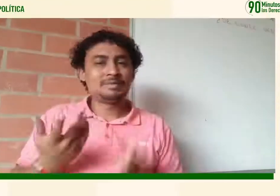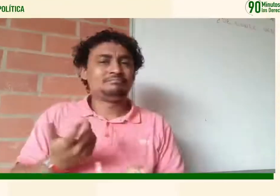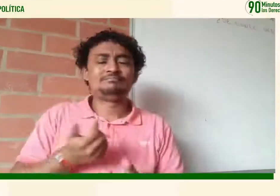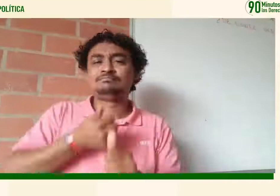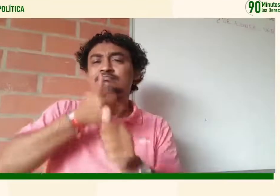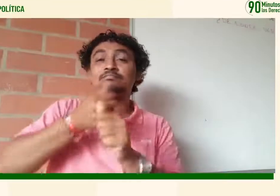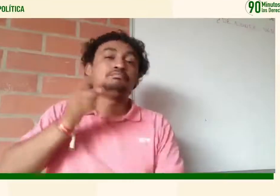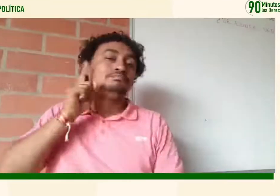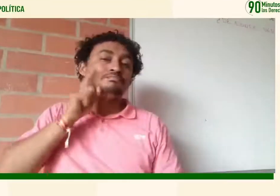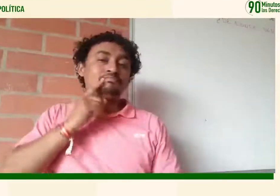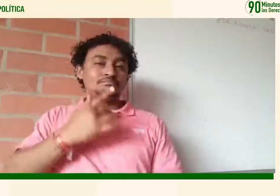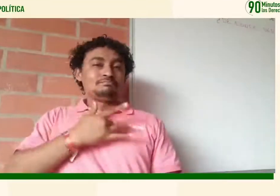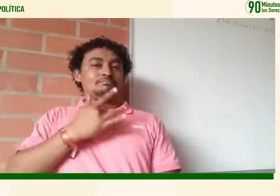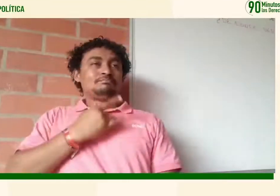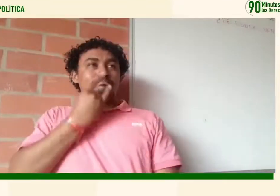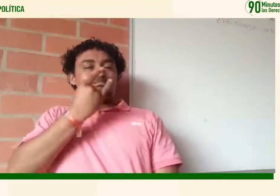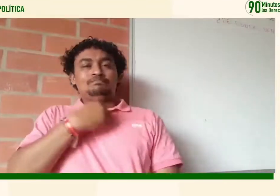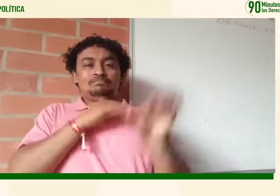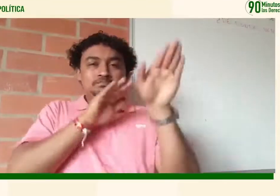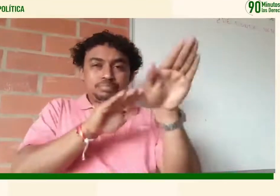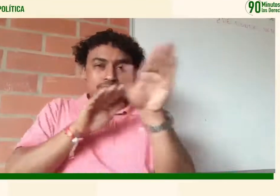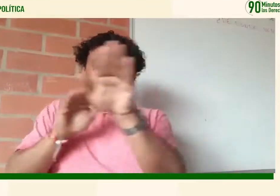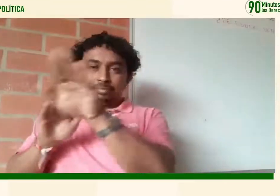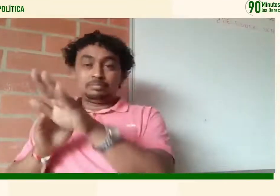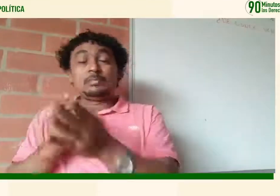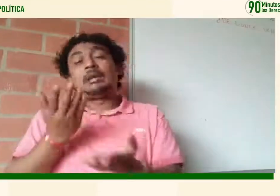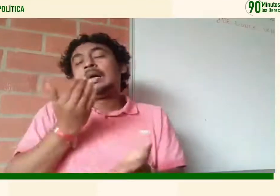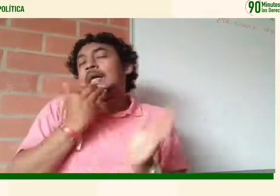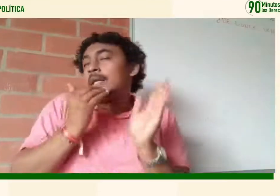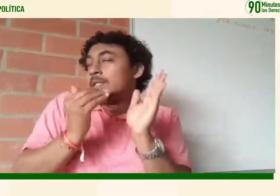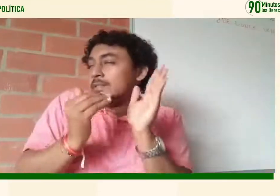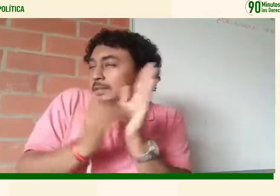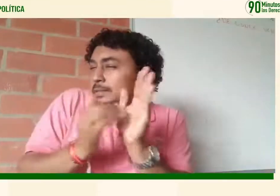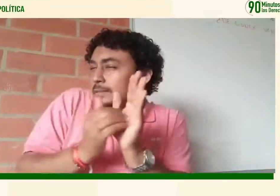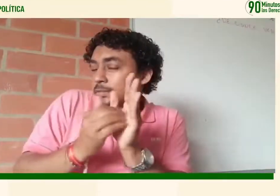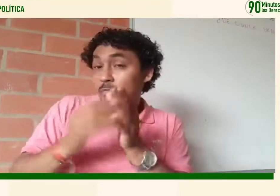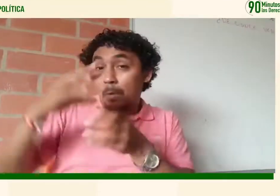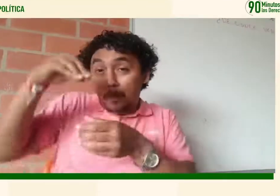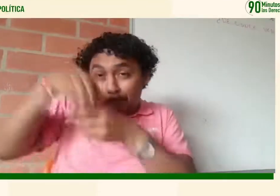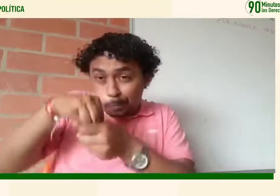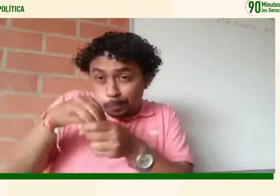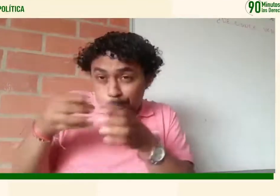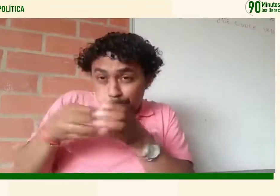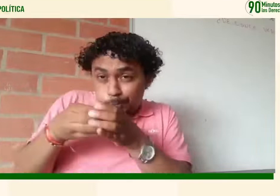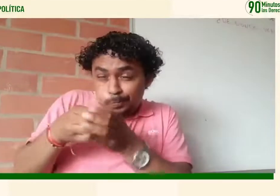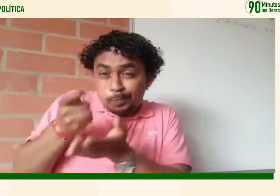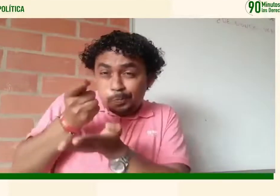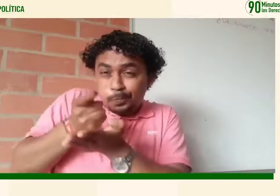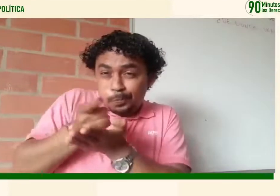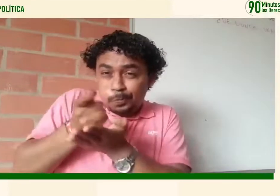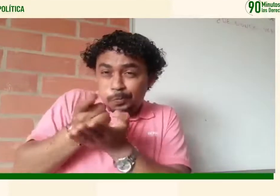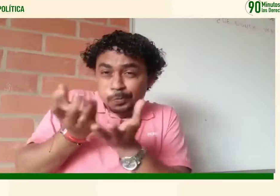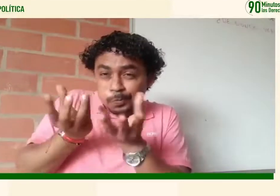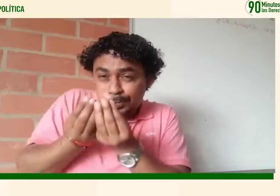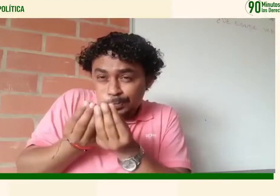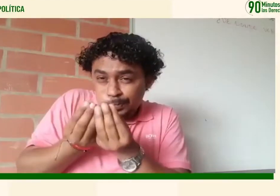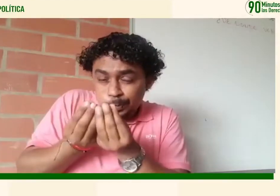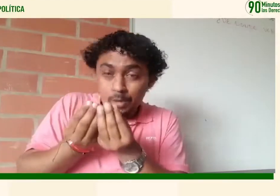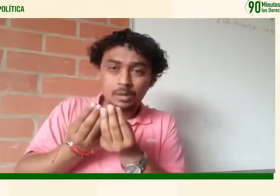organizaciones en cuanto a la participación en campañas políticas es un sentir de cada quien si se ve representado